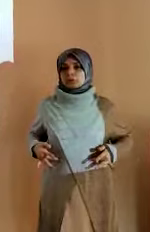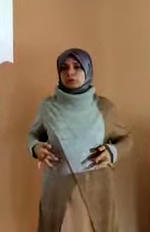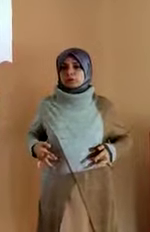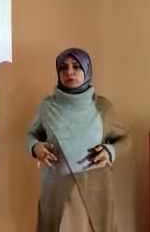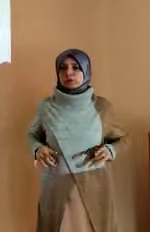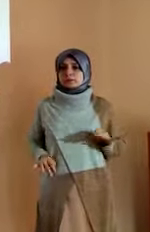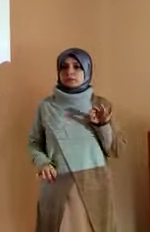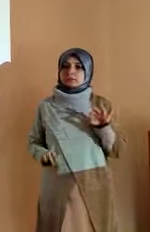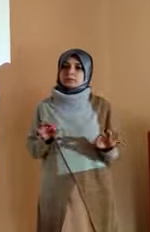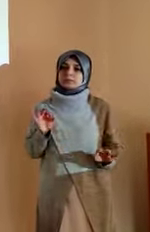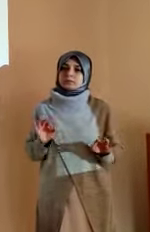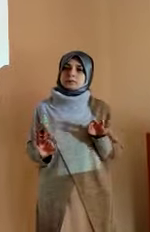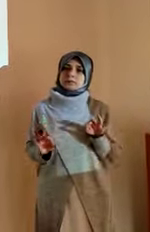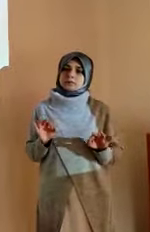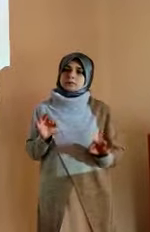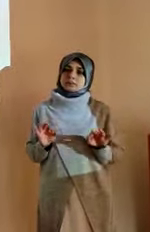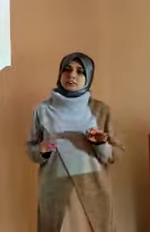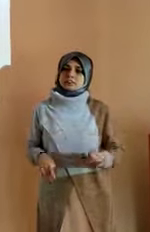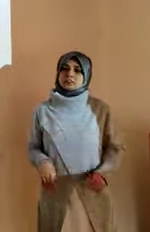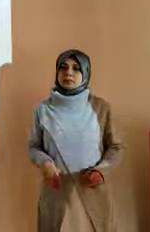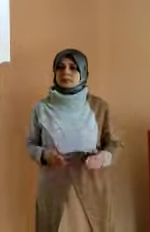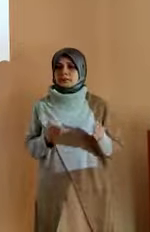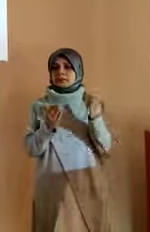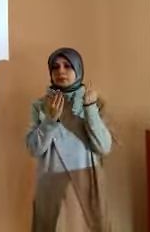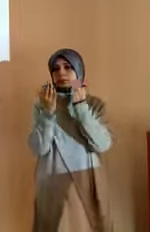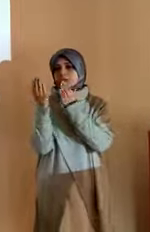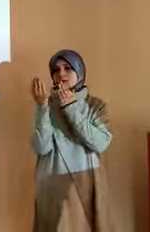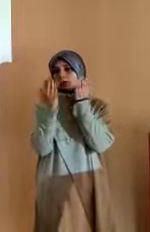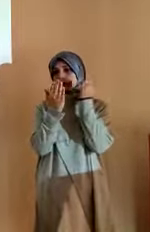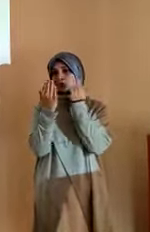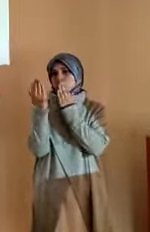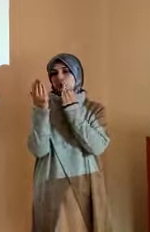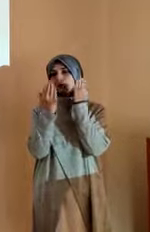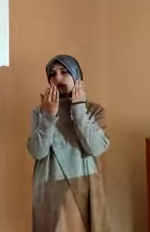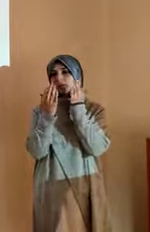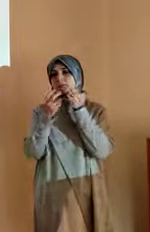memnun olmak, nazlanmak, okumak,